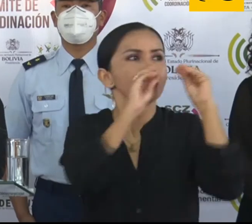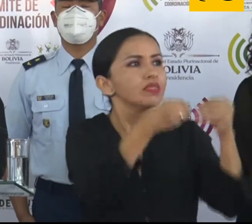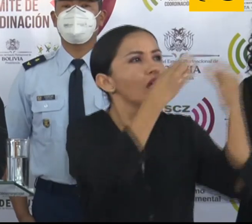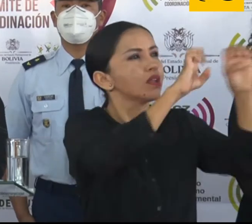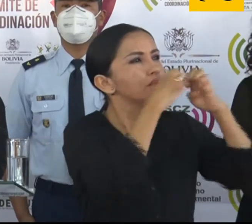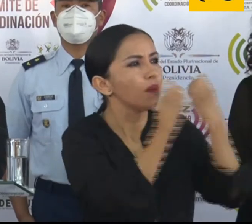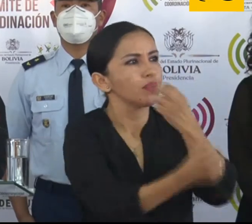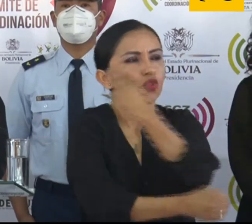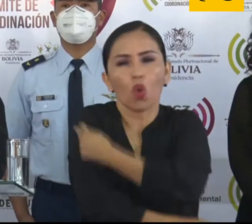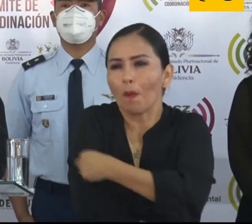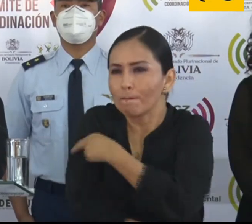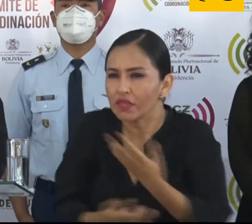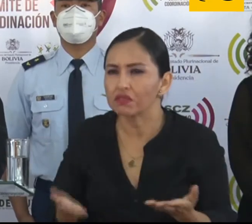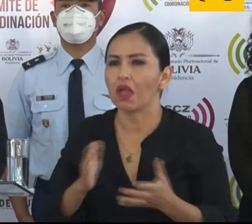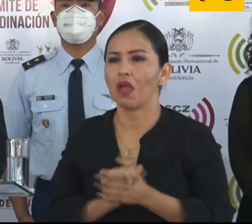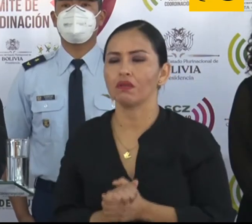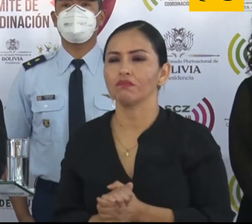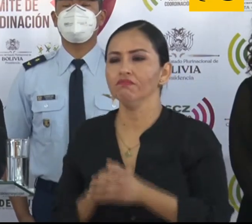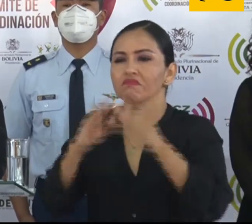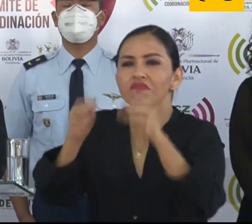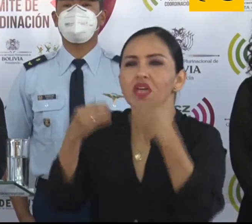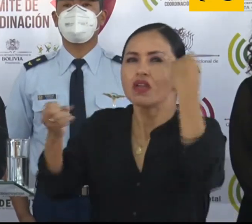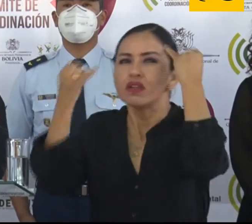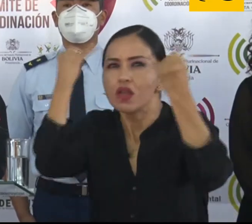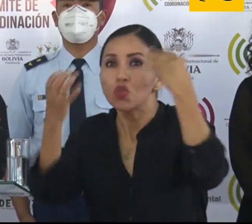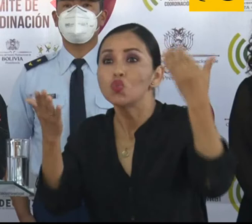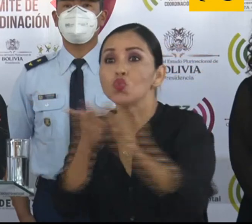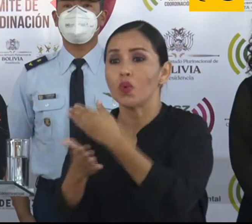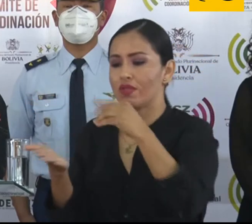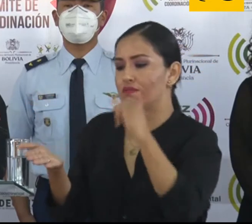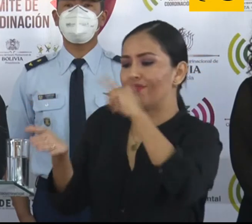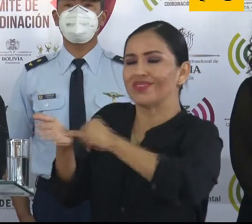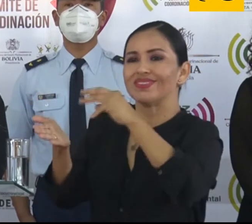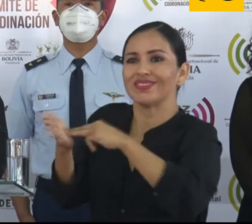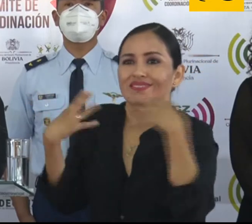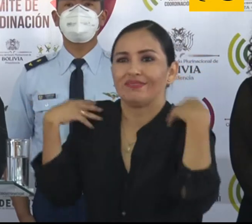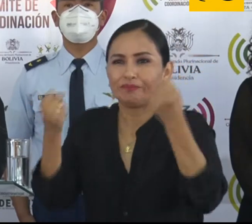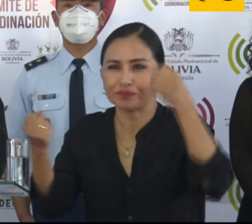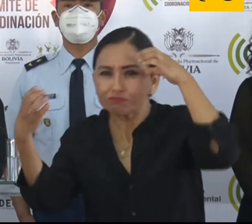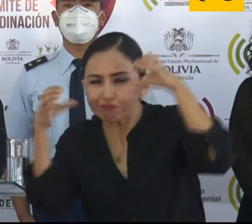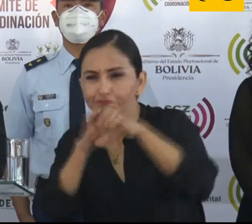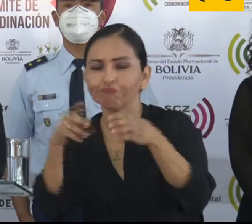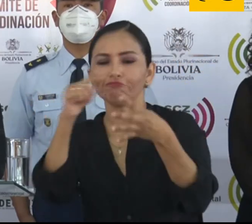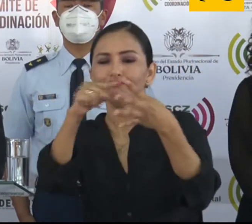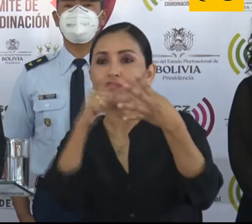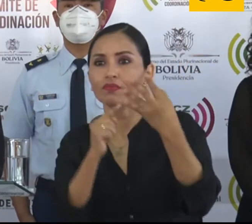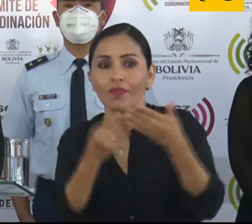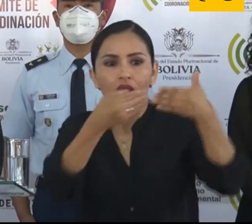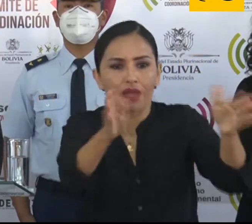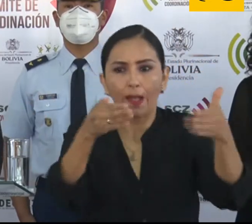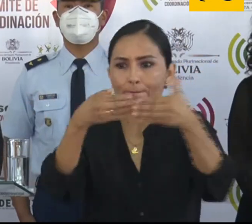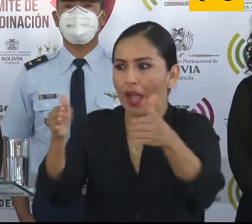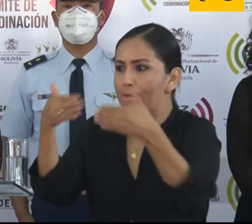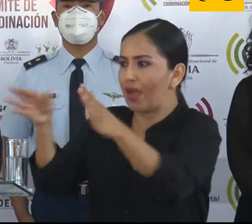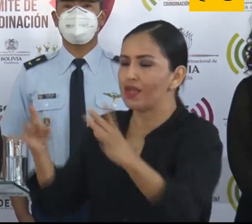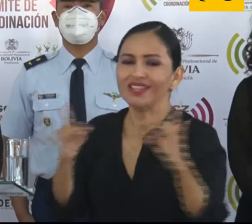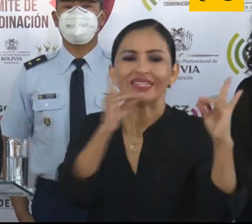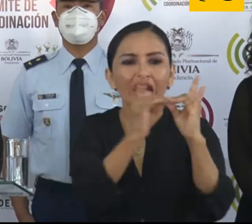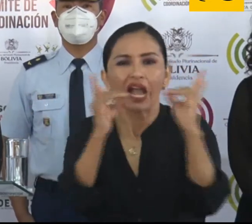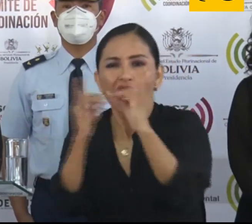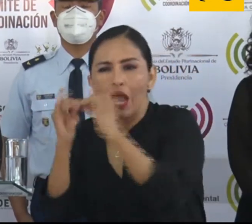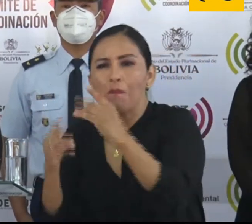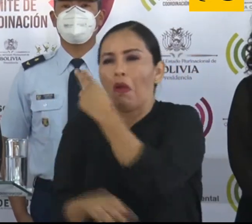hospitales, significa crear nuevos ítems de salud, significa habilitar más